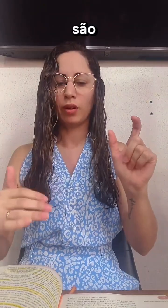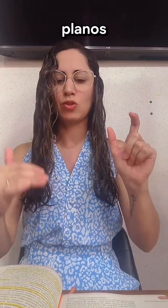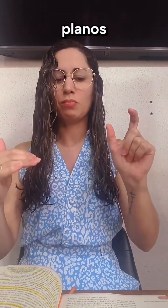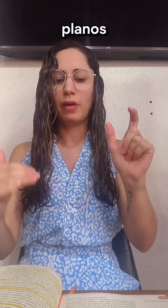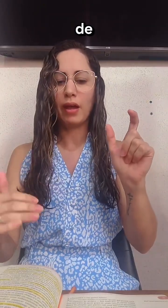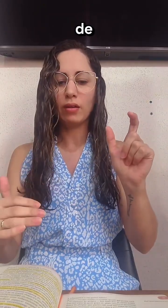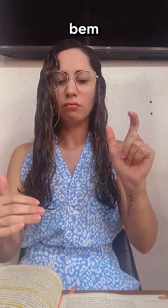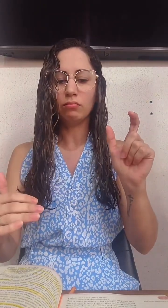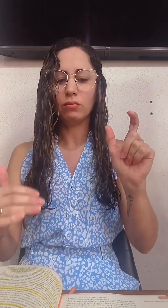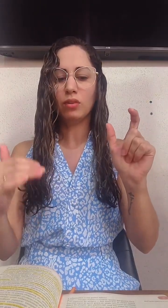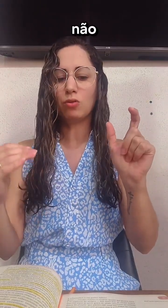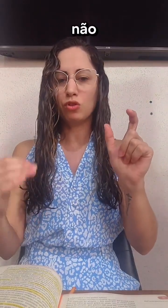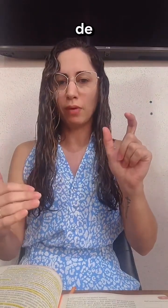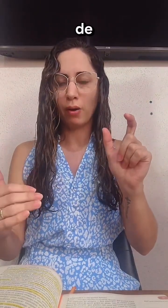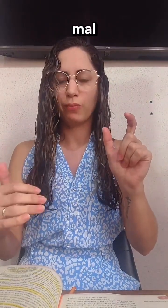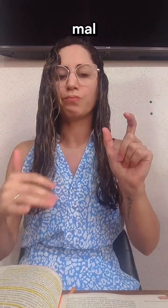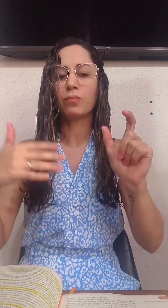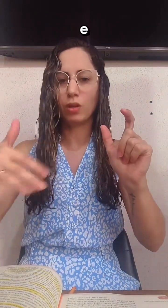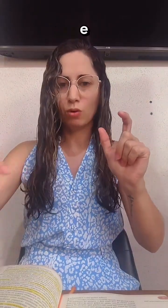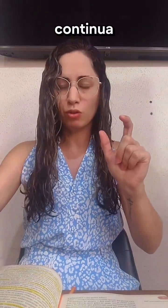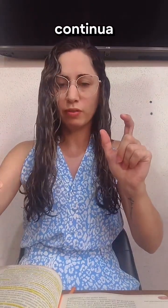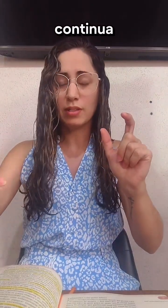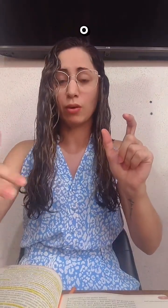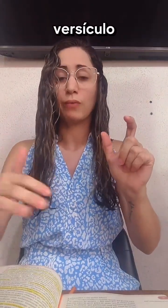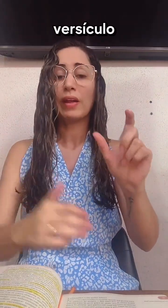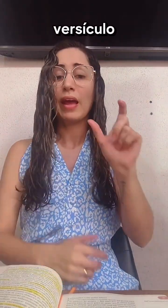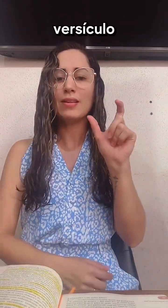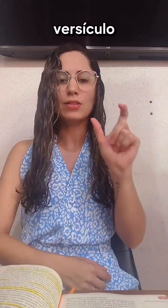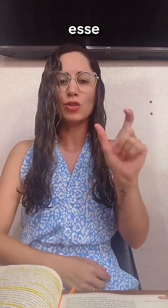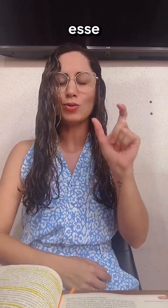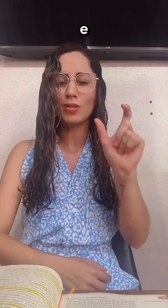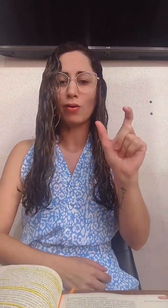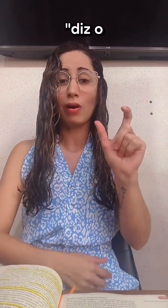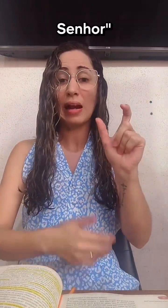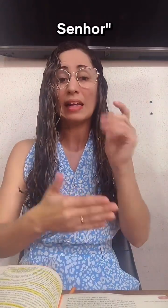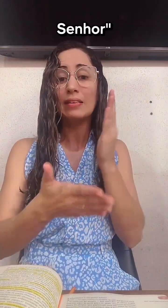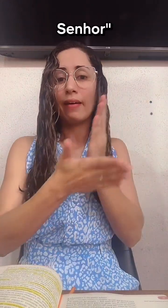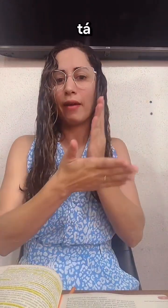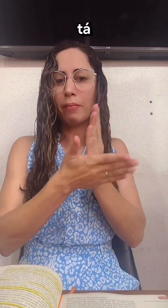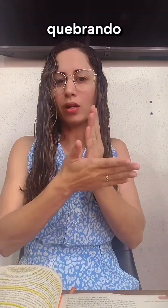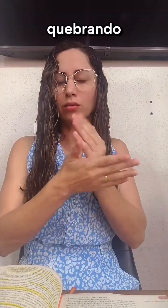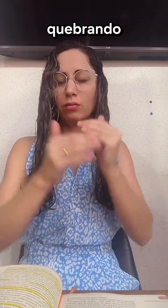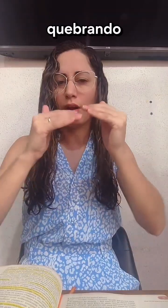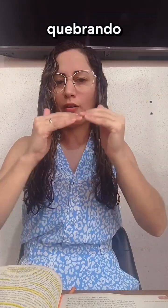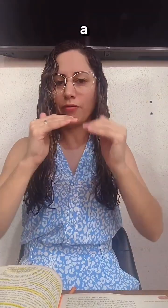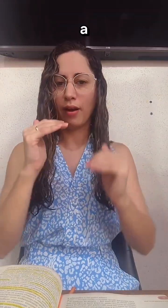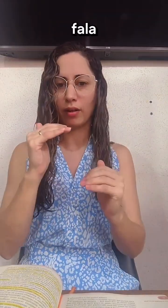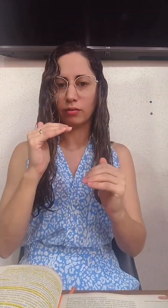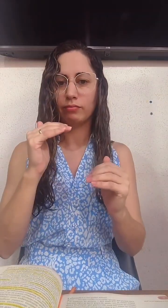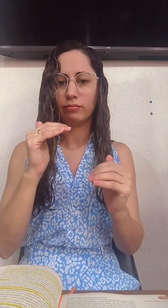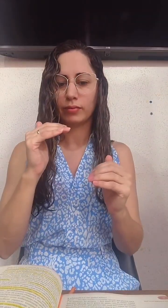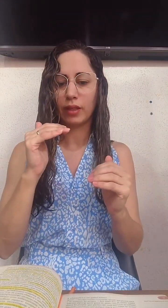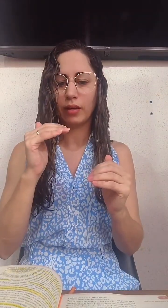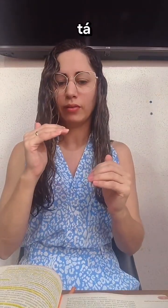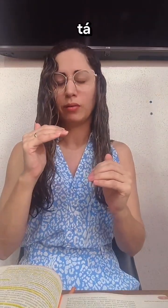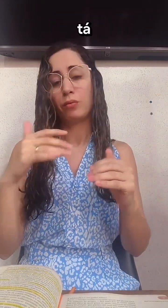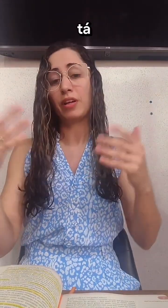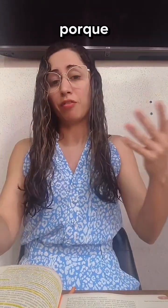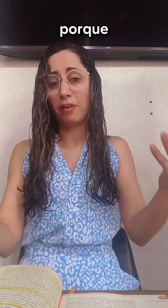planos de bem, não de mal. E continua o versículo. Esse diz o Senhor tá quebrando a fala, tá? Porque a